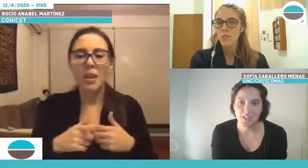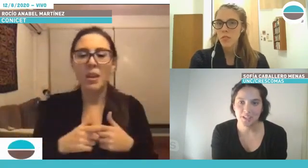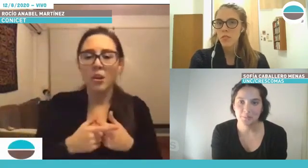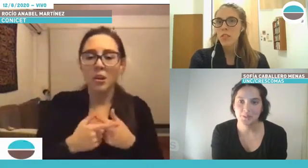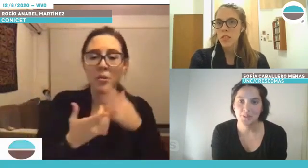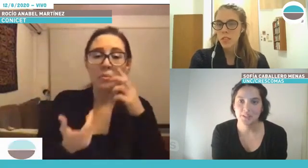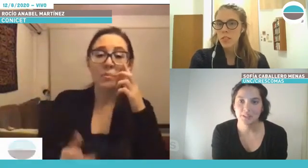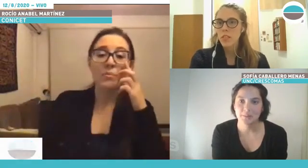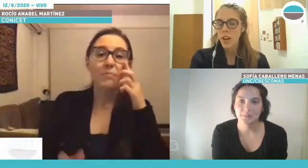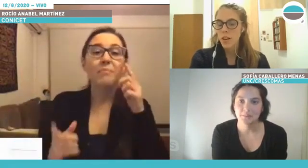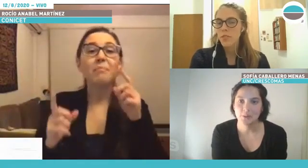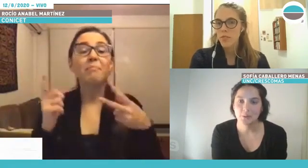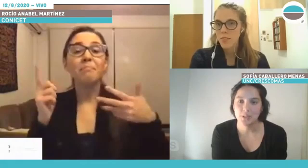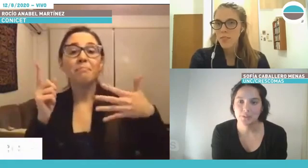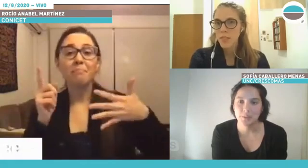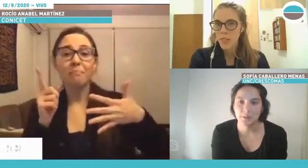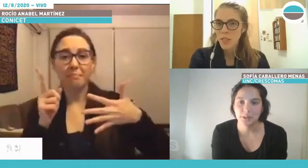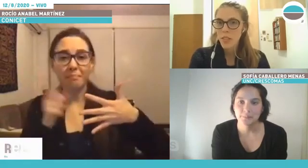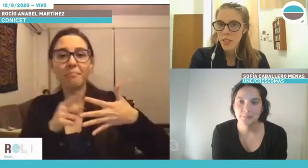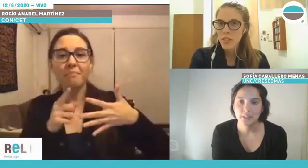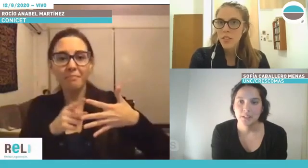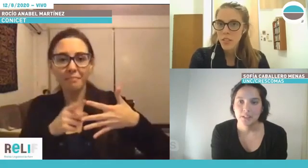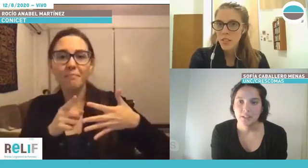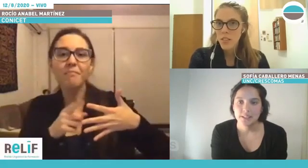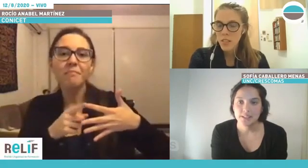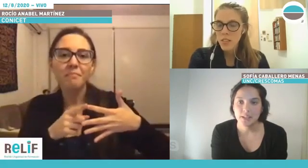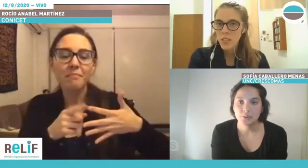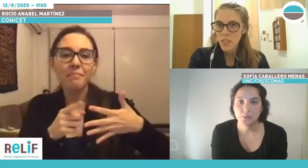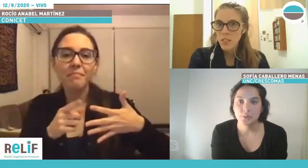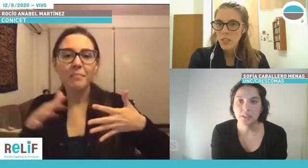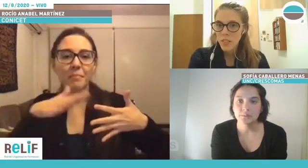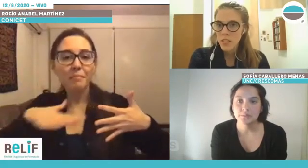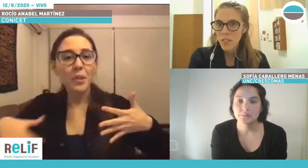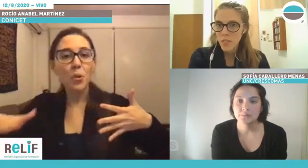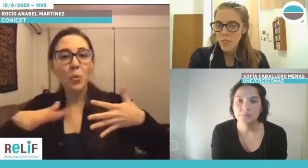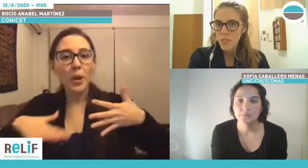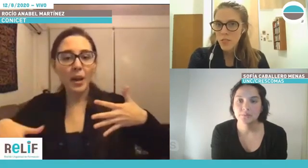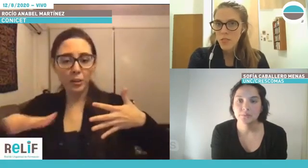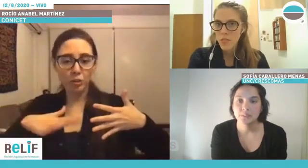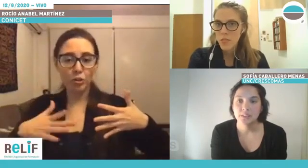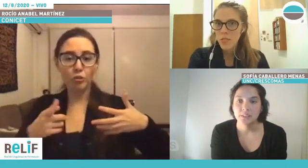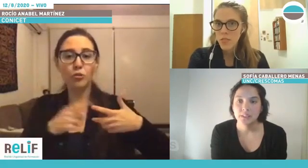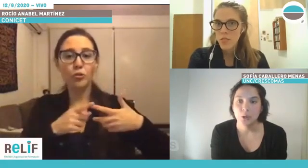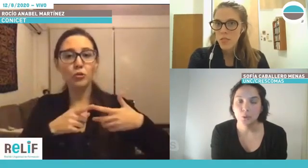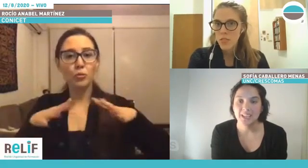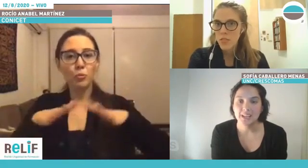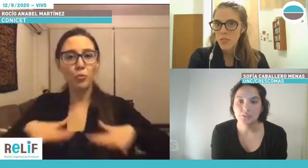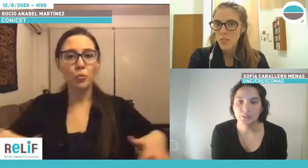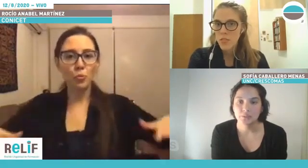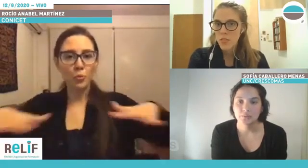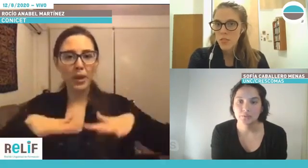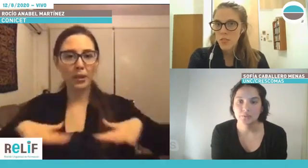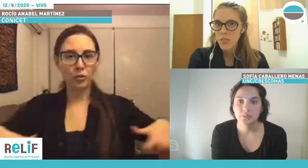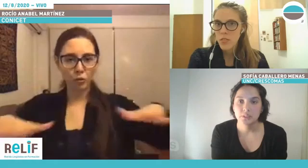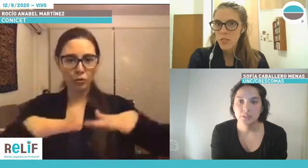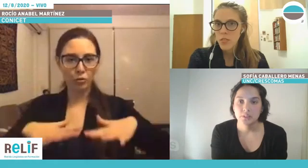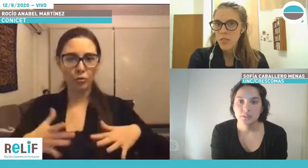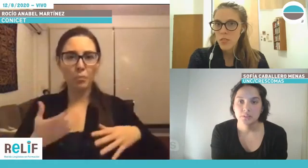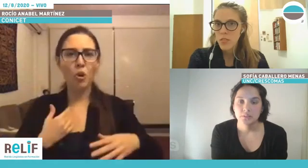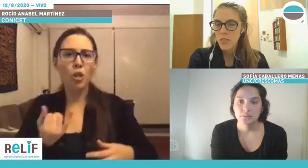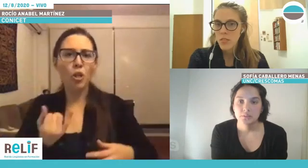Hay muchos ejemplos de Claro. configuración manual. En segundo lugar, la ubicación.